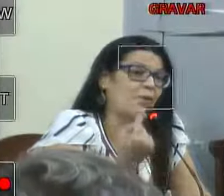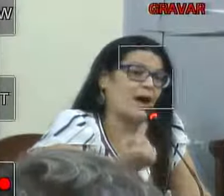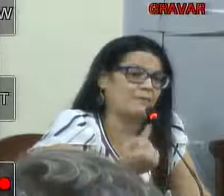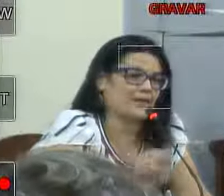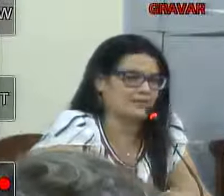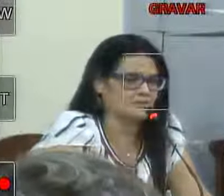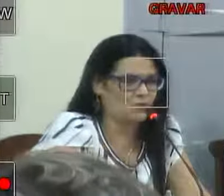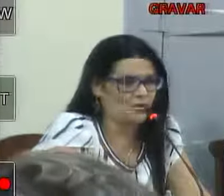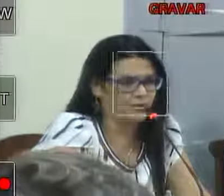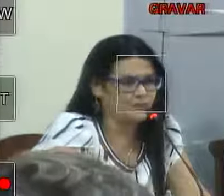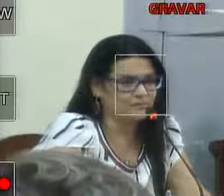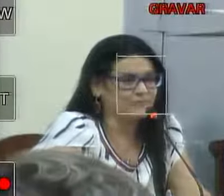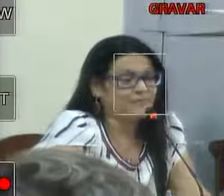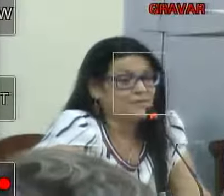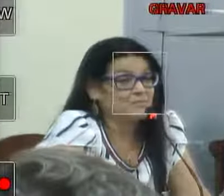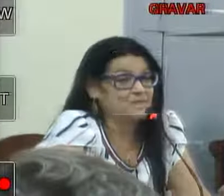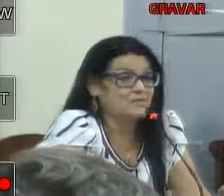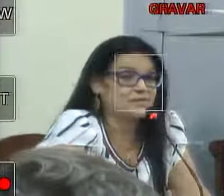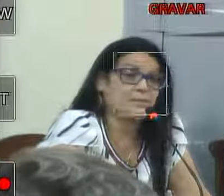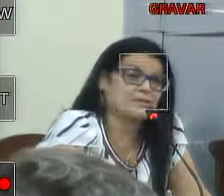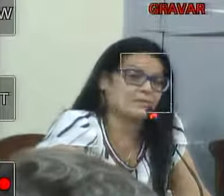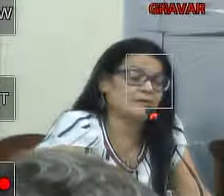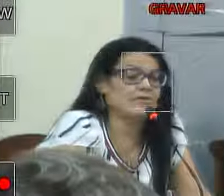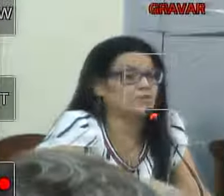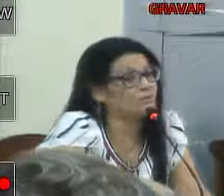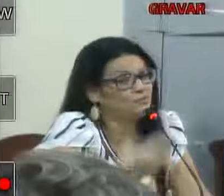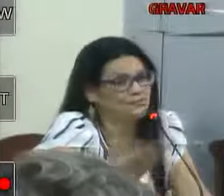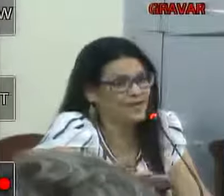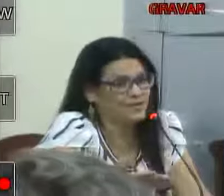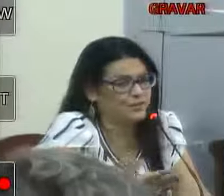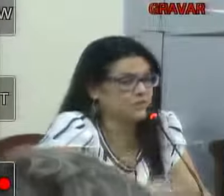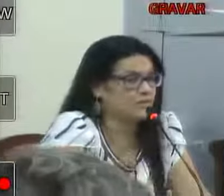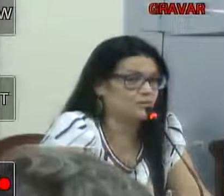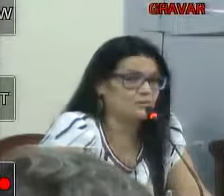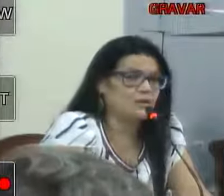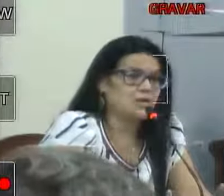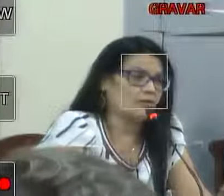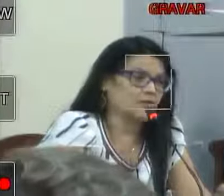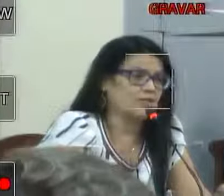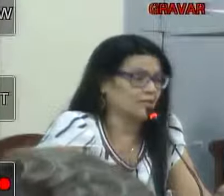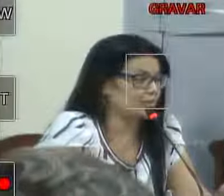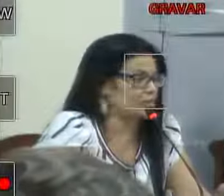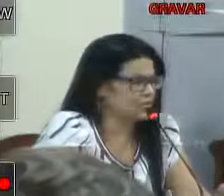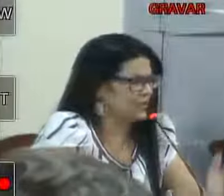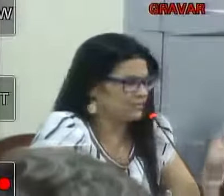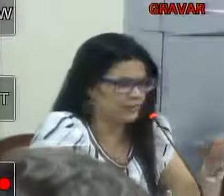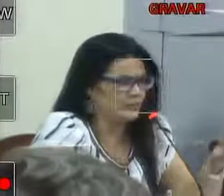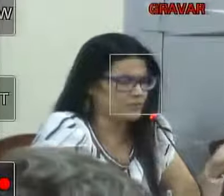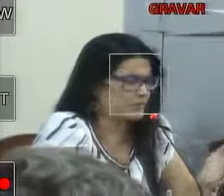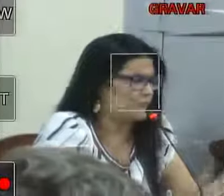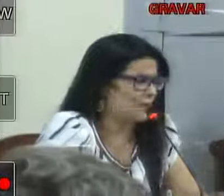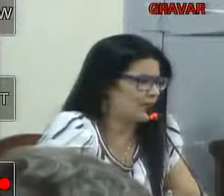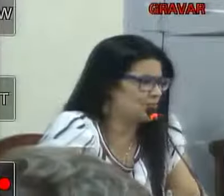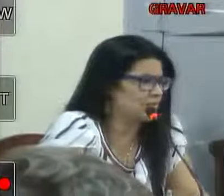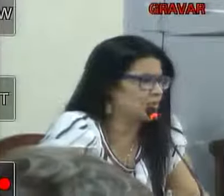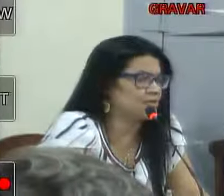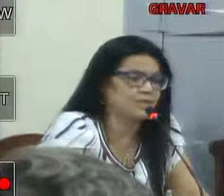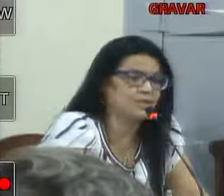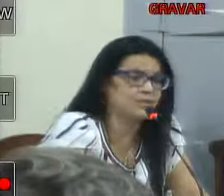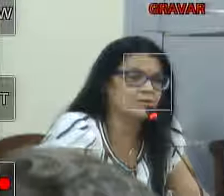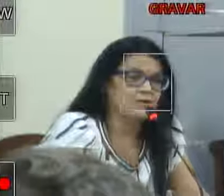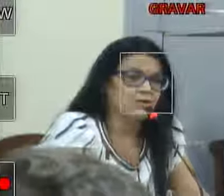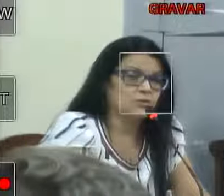pegou apenas um copo, mas teve estabelecimento que tinham vários. Então, eu acho que dentro do direito, até porque eu sou formada, sou bacharel